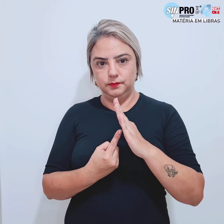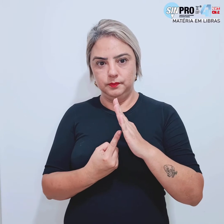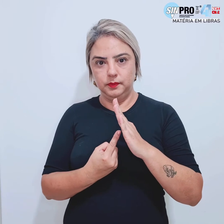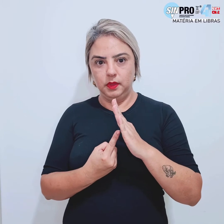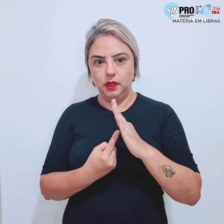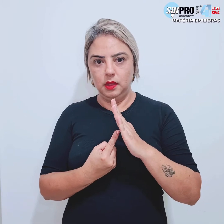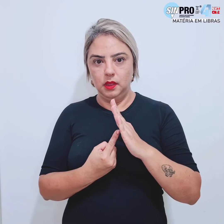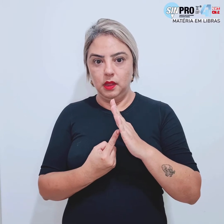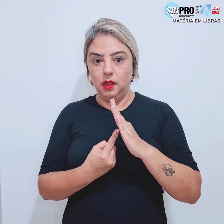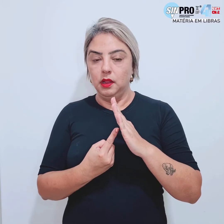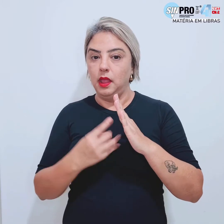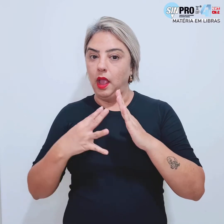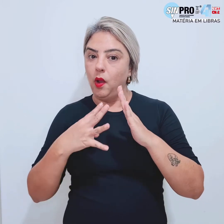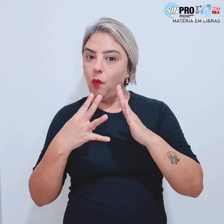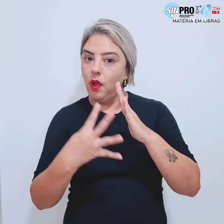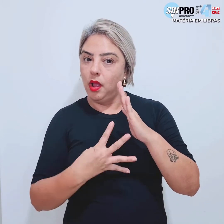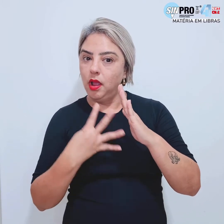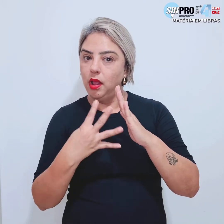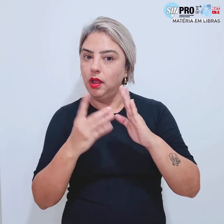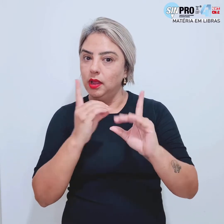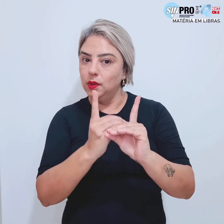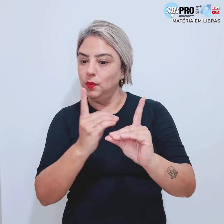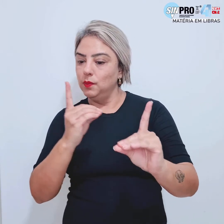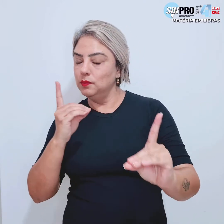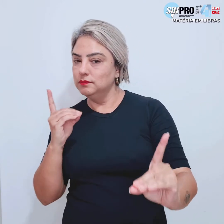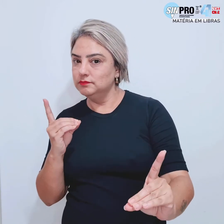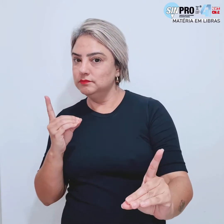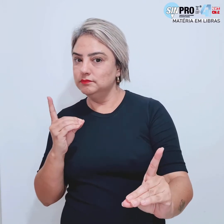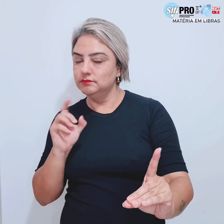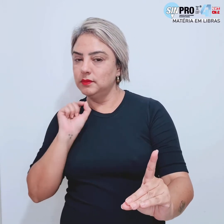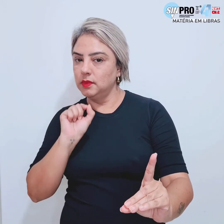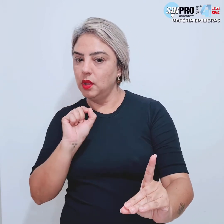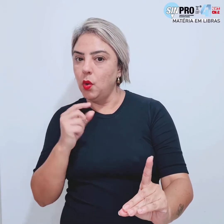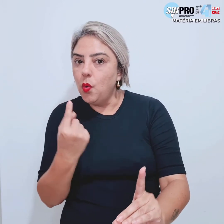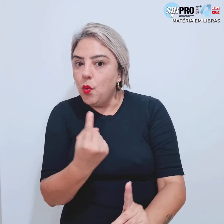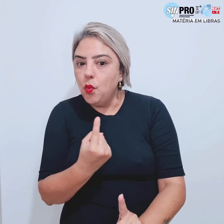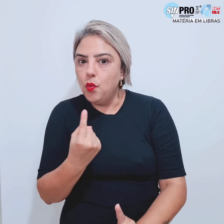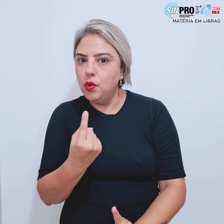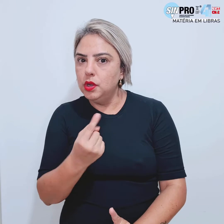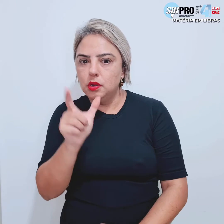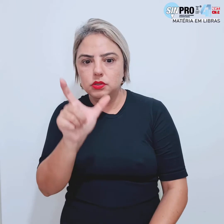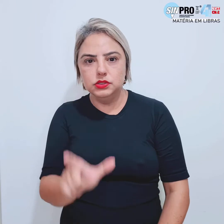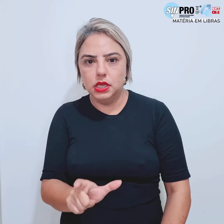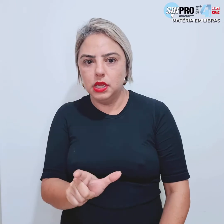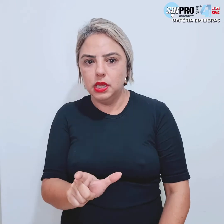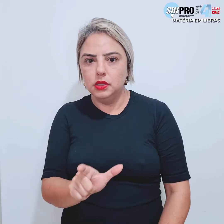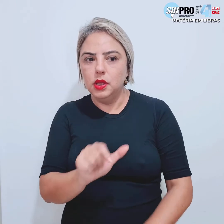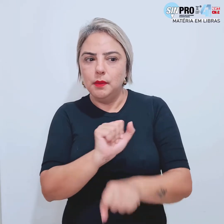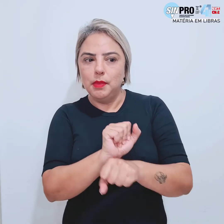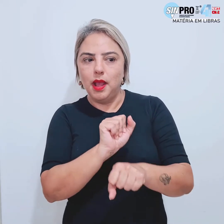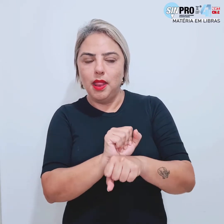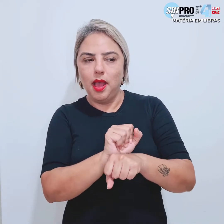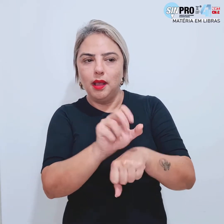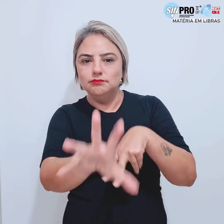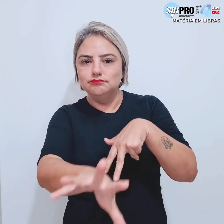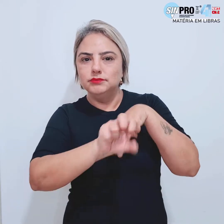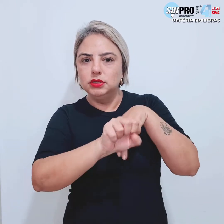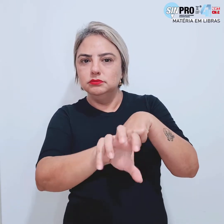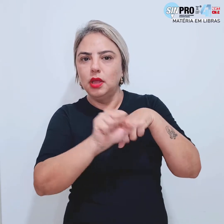da quarentena e do distanciamento como única medida de contenção da